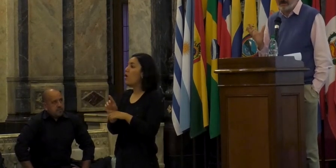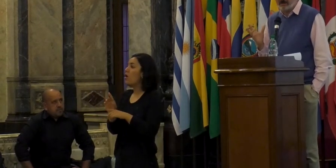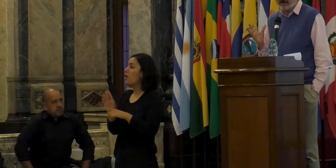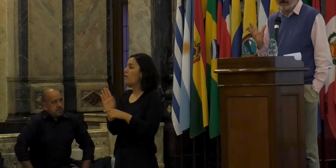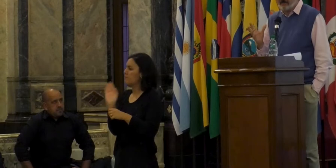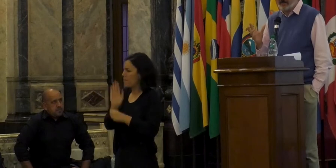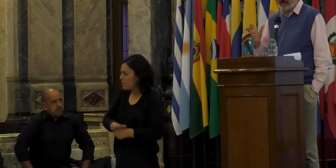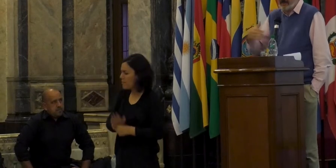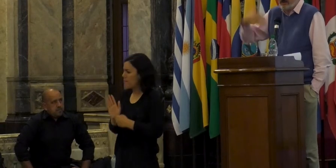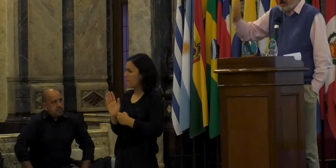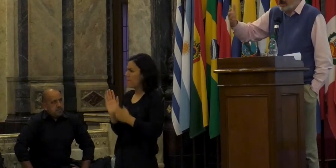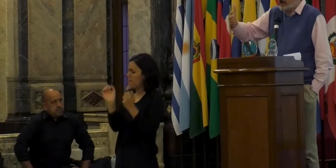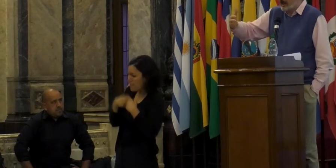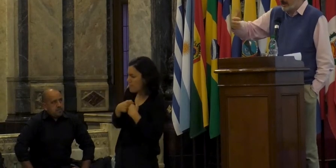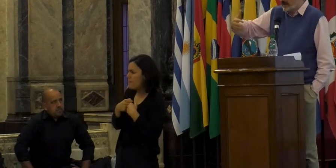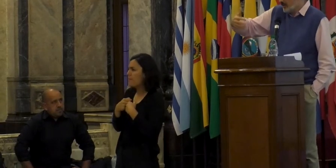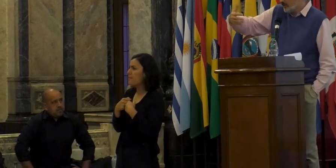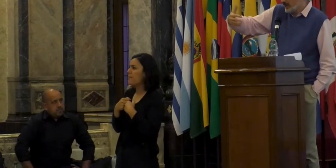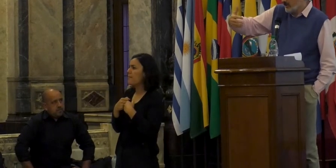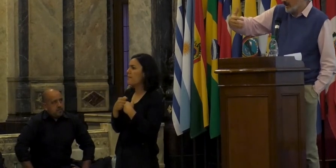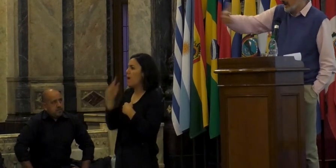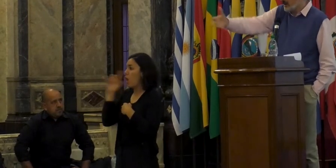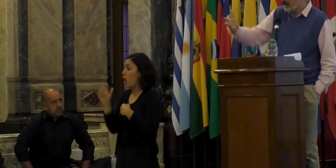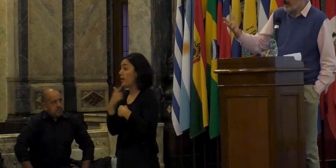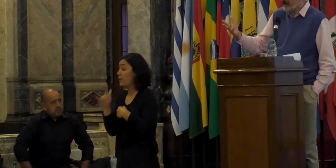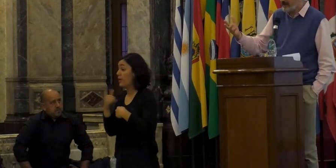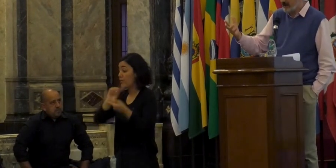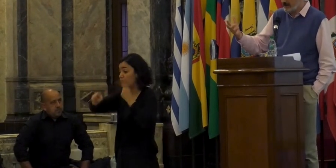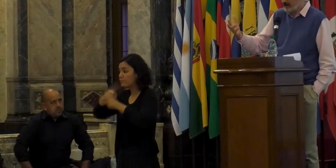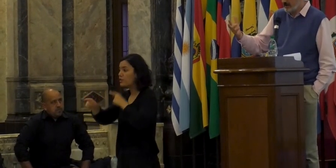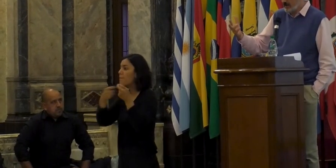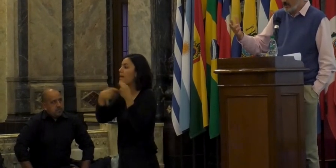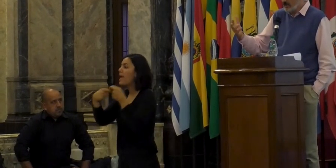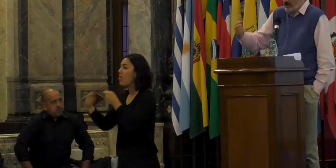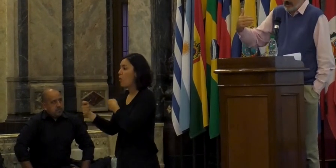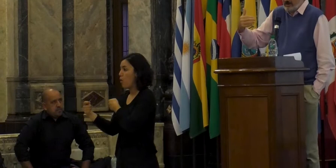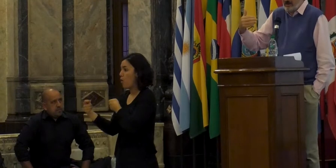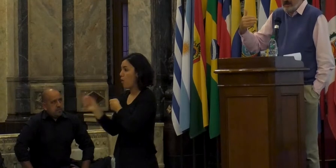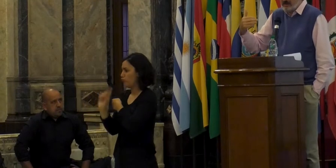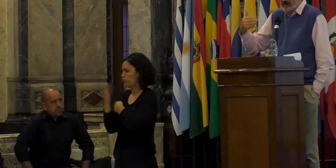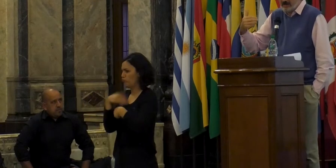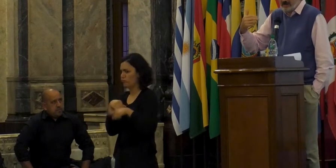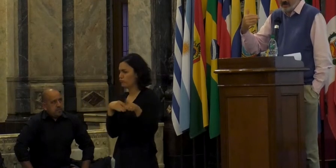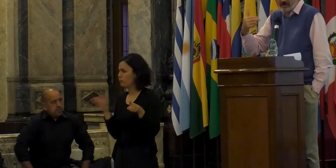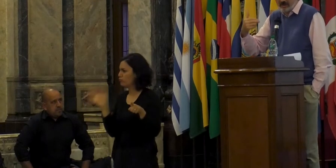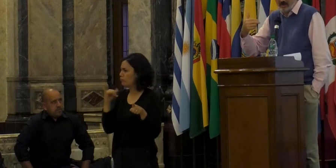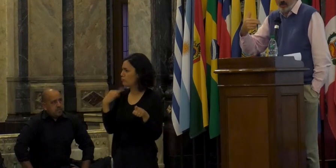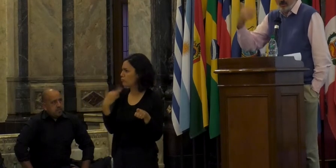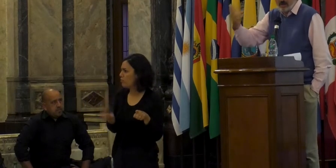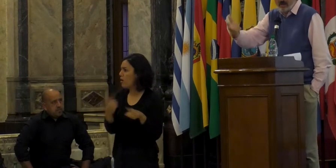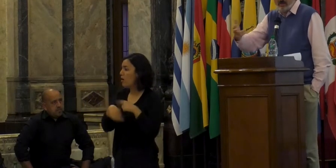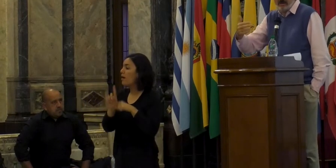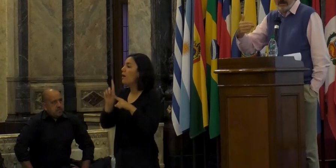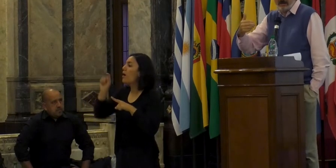opacas a las lógicas con las que entendemos, por ejemplo, las relaciones mercantiles, o con las lógicas con las que entendemos